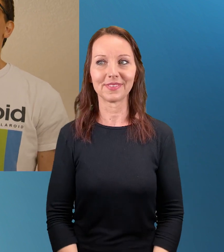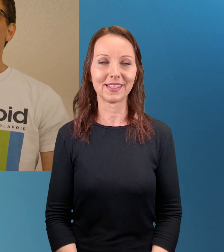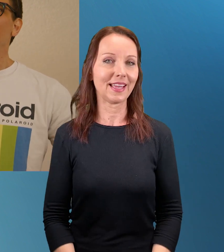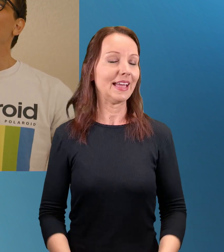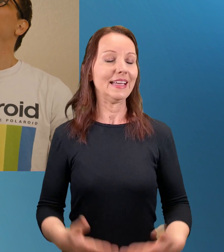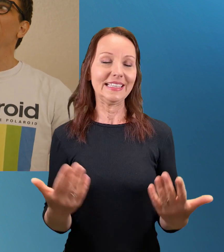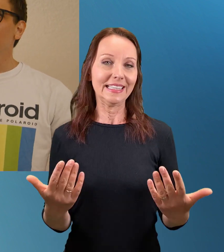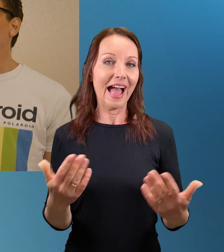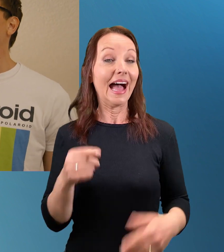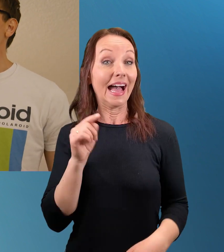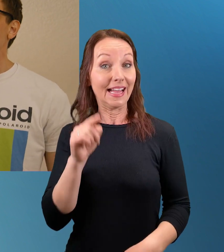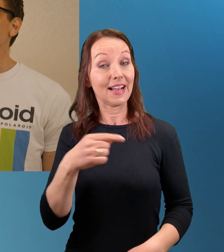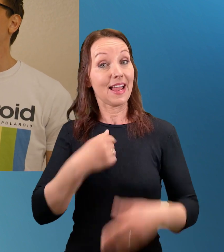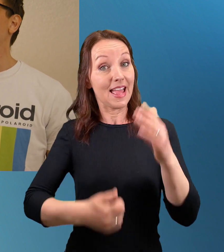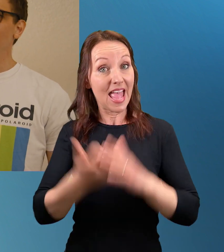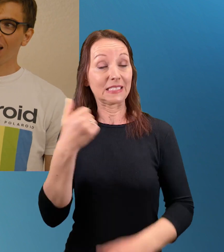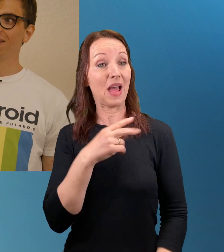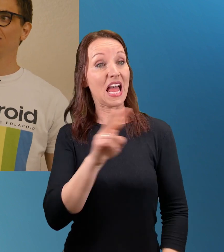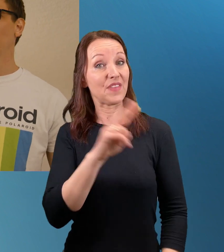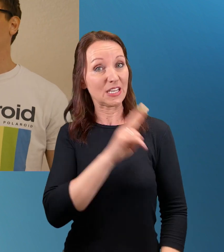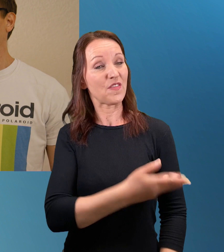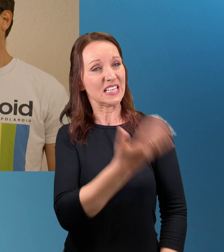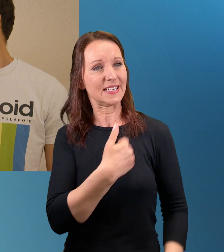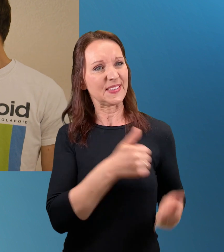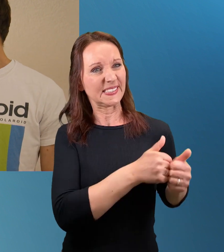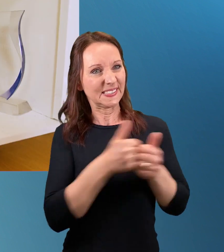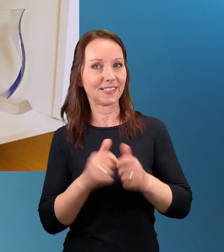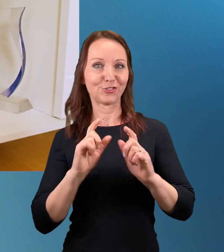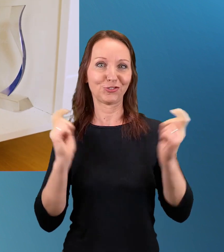Weil da habe ich die Viktoria zum ersten Mal ins Stadion geschleppt.